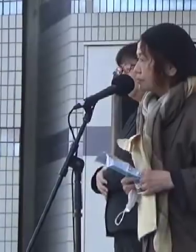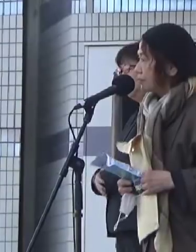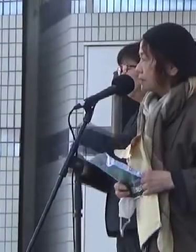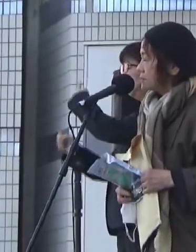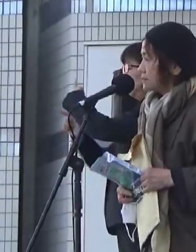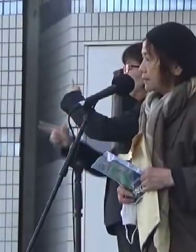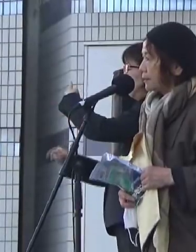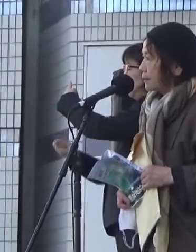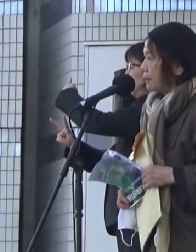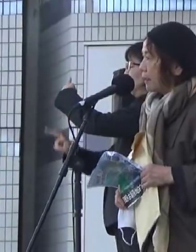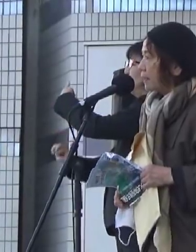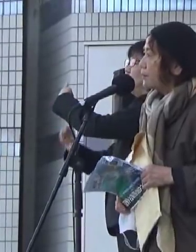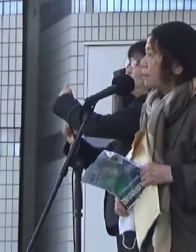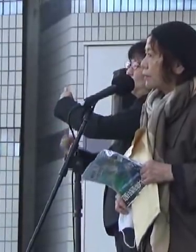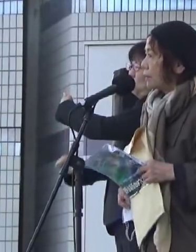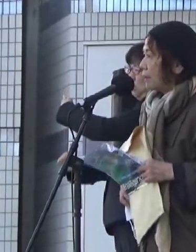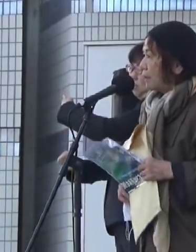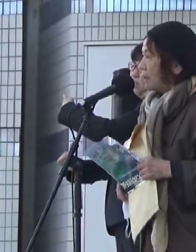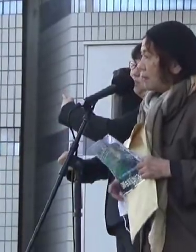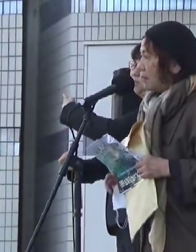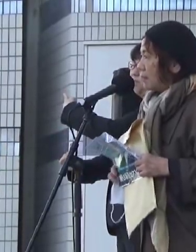3月25日